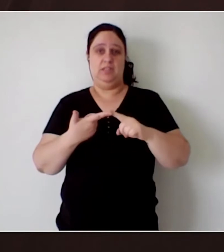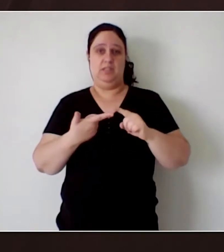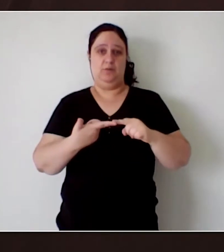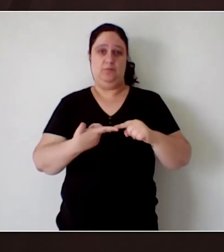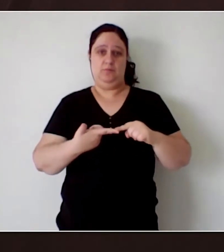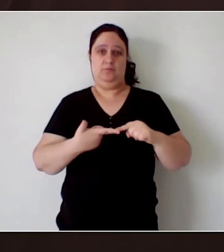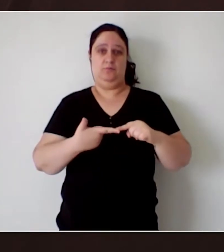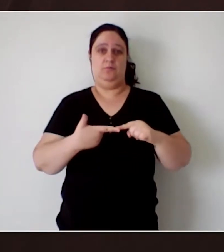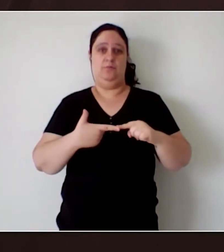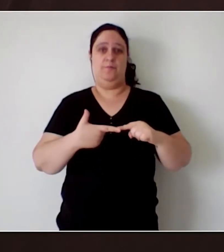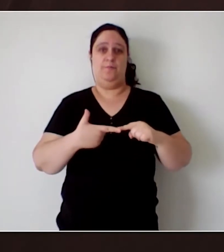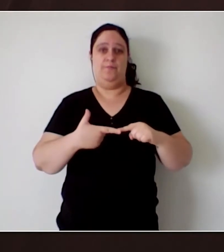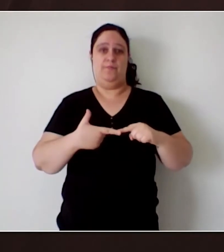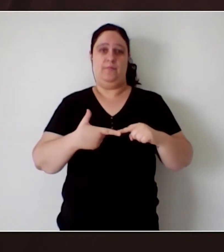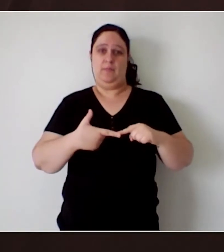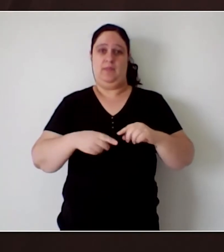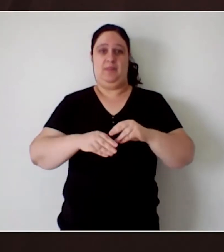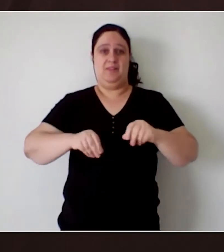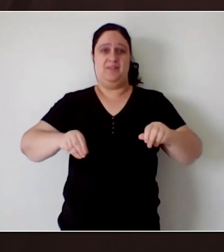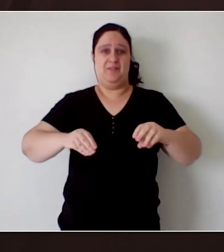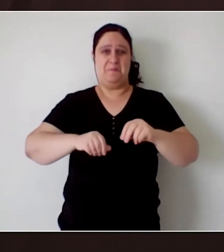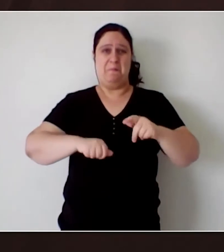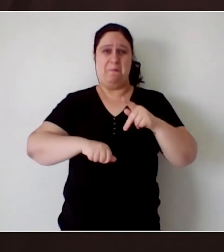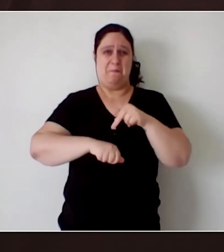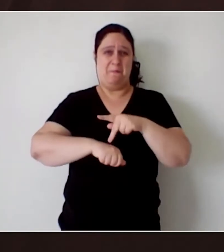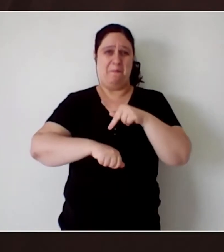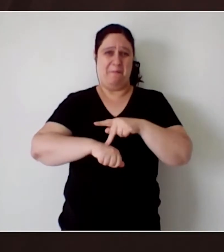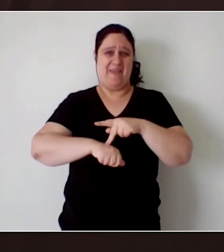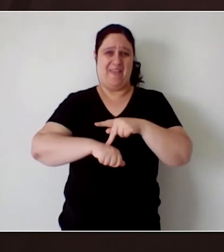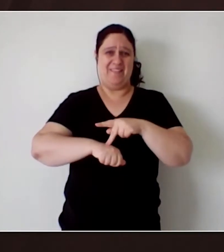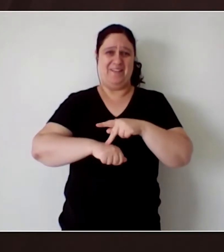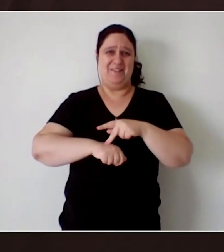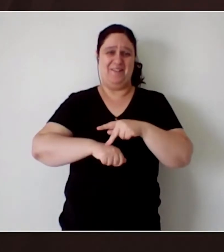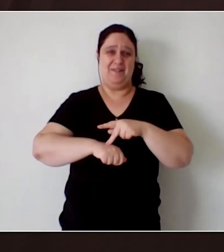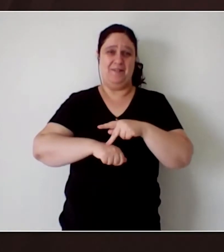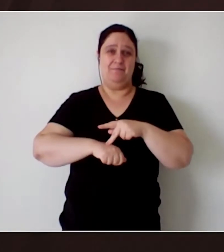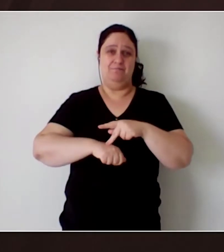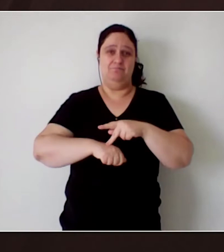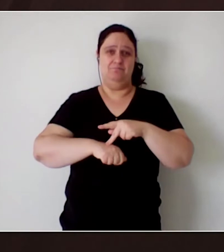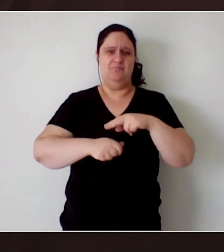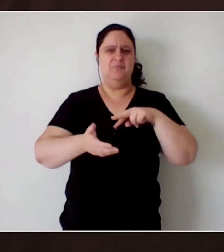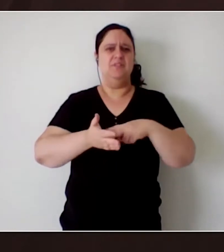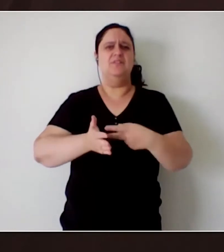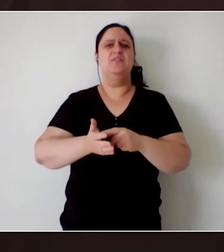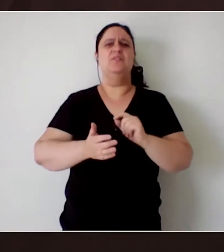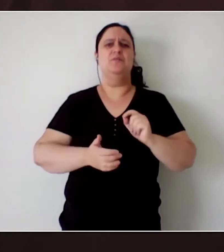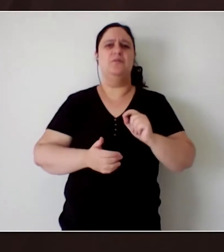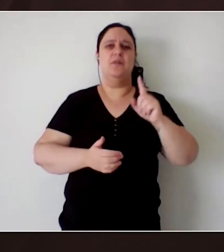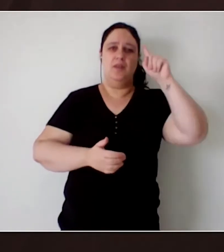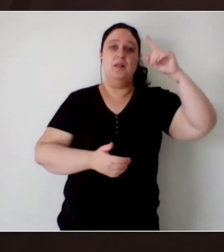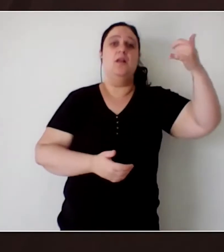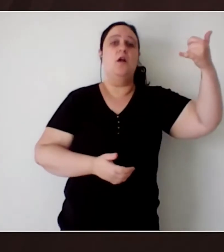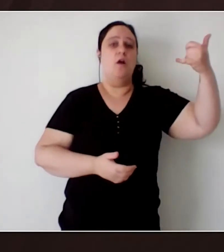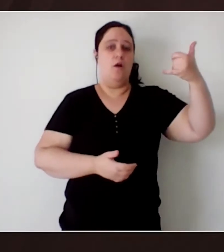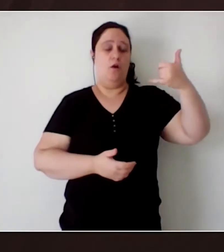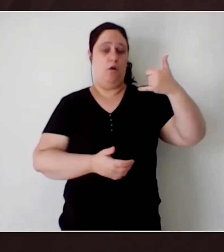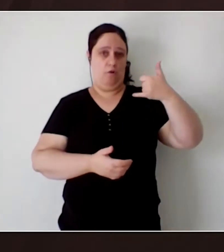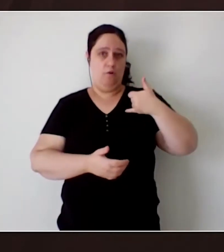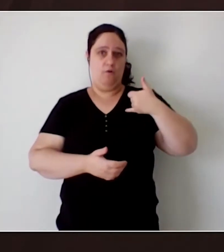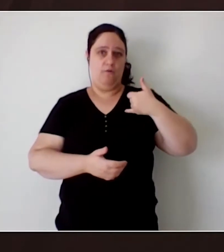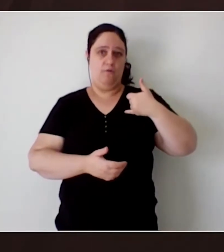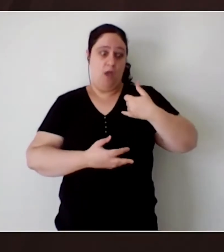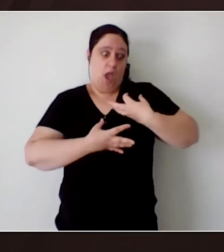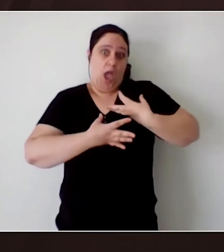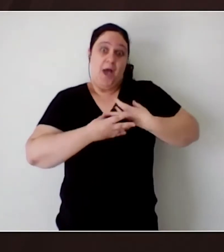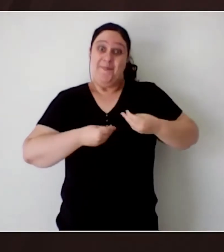rochoso, solo que tem rocha, pedras. Ouve aquele tipo de coração que ouve a palavra e recebe logo com